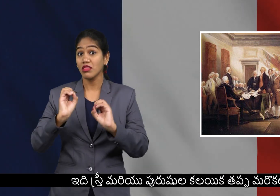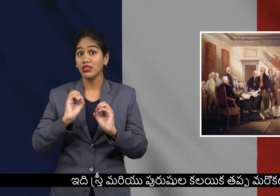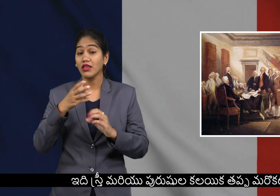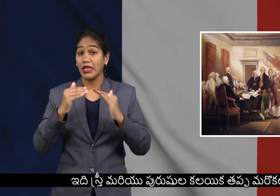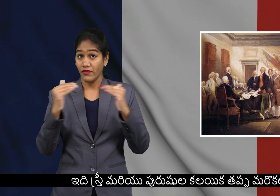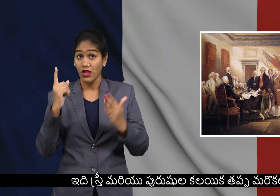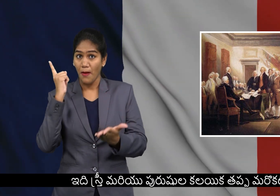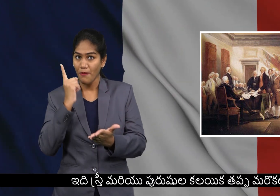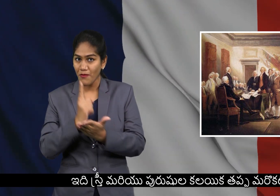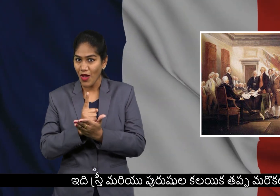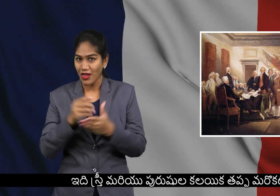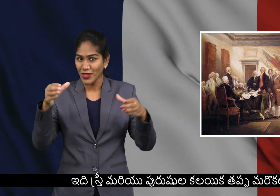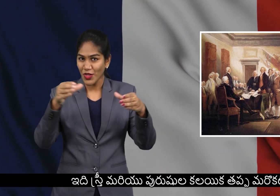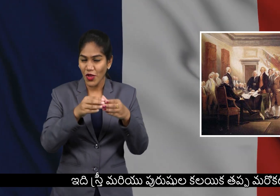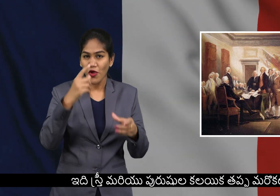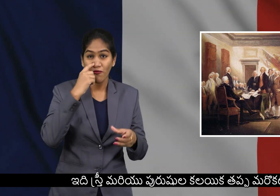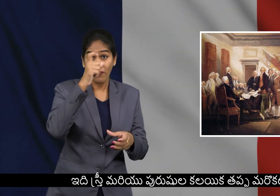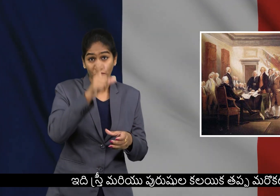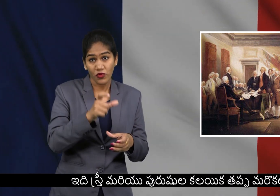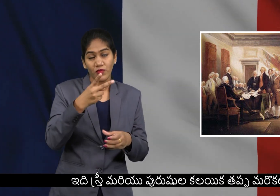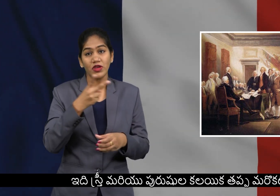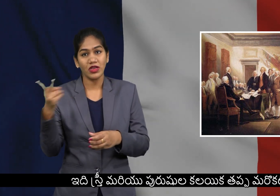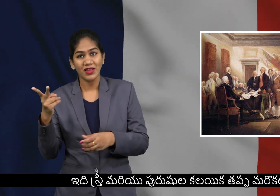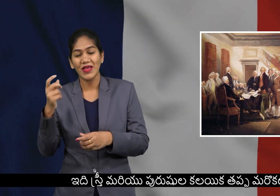ఇది స్త్రీ మరియు పురుషుల కలయిక తప్ప మరొకటి కాదు.